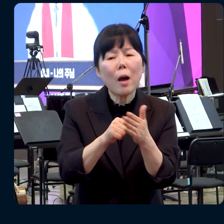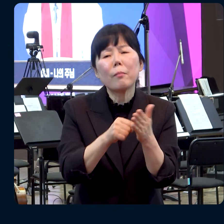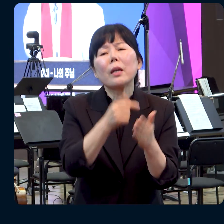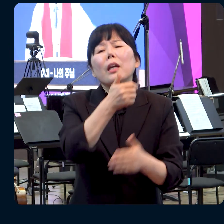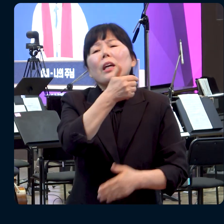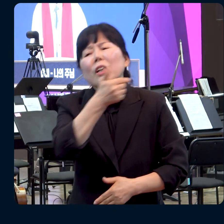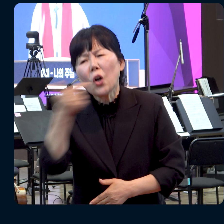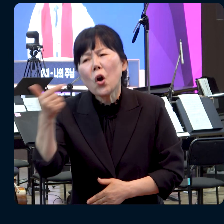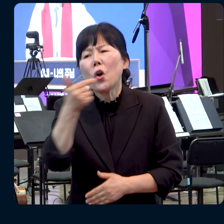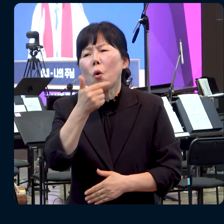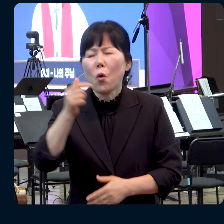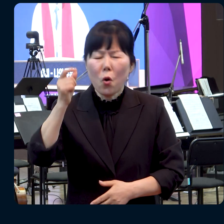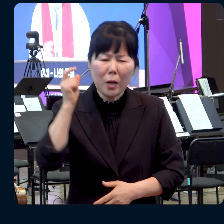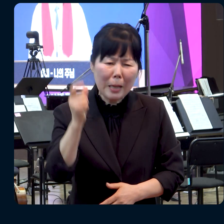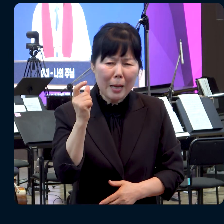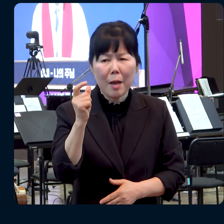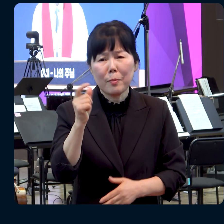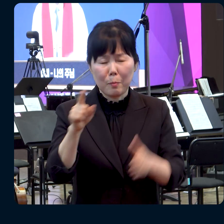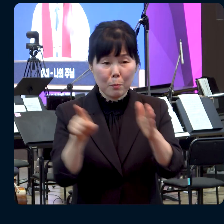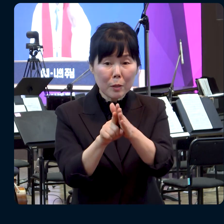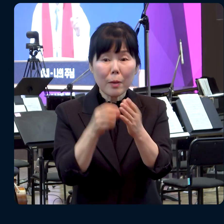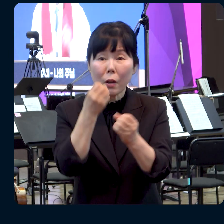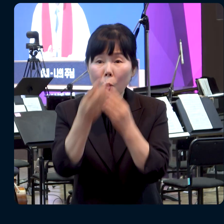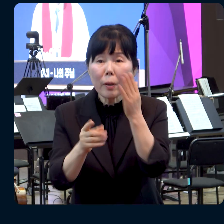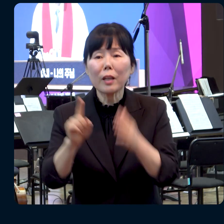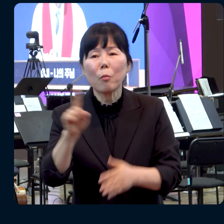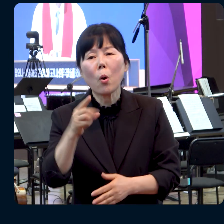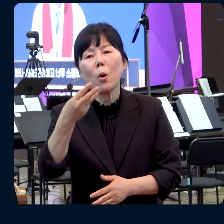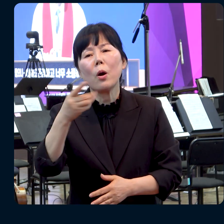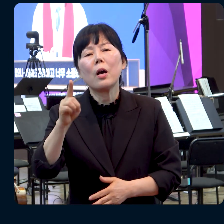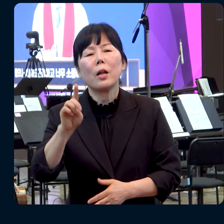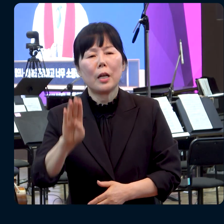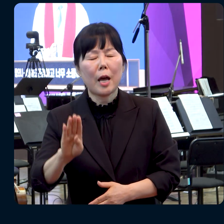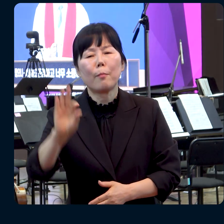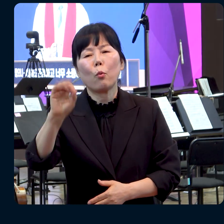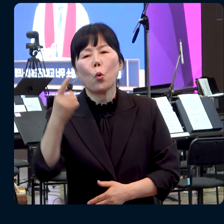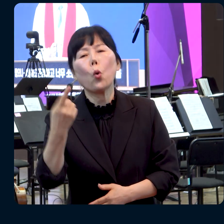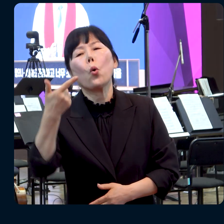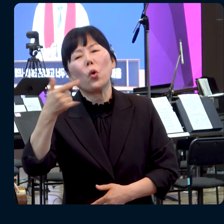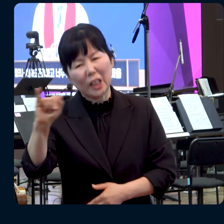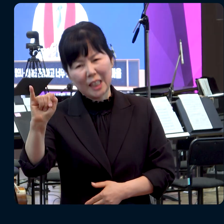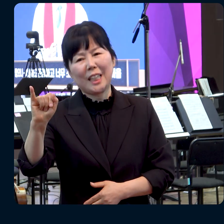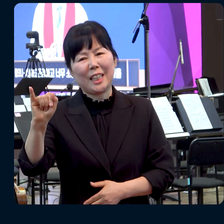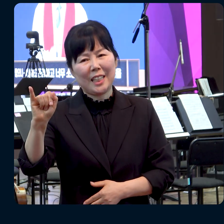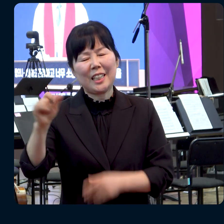훨씬 더 강조된 그런 표현이 바로 뭐냐? 그게 바로 라보니예요.